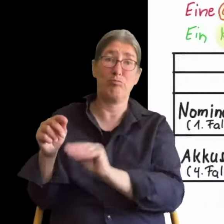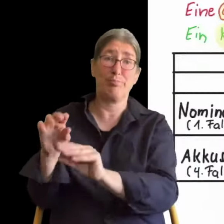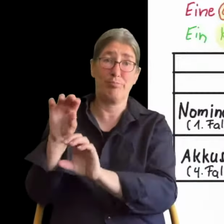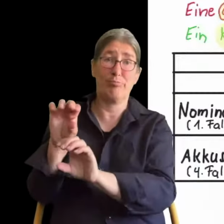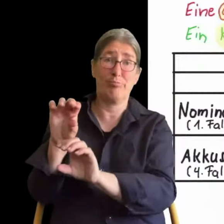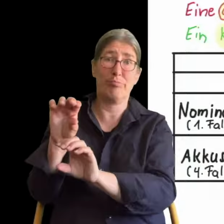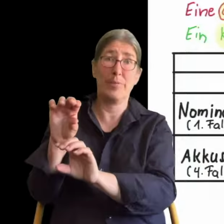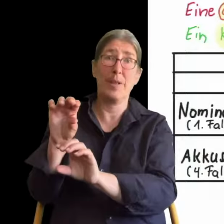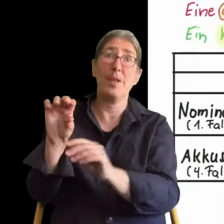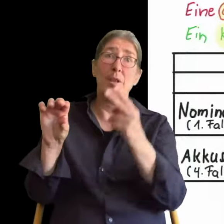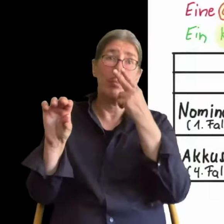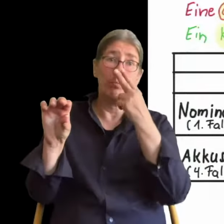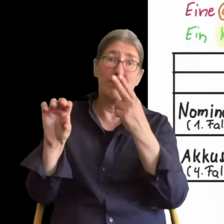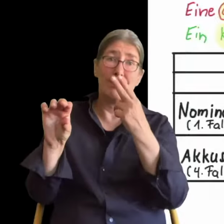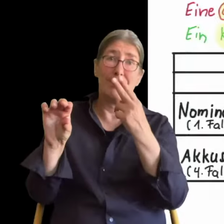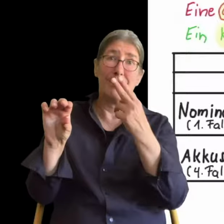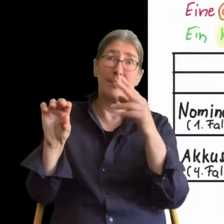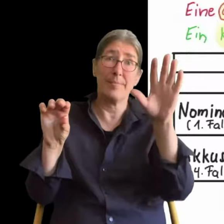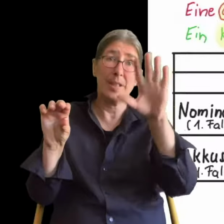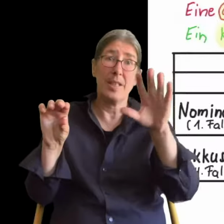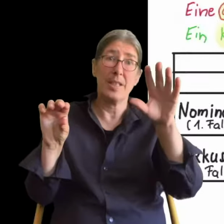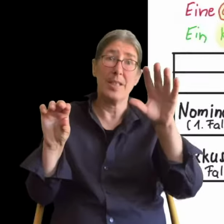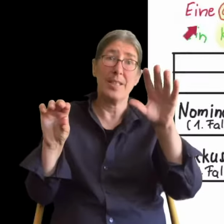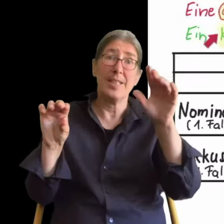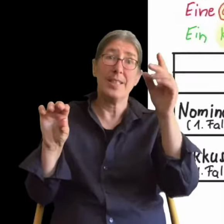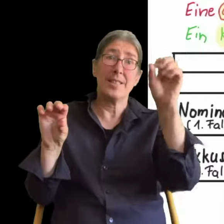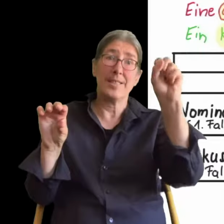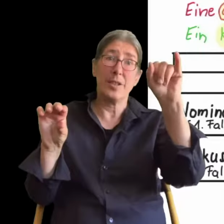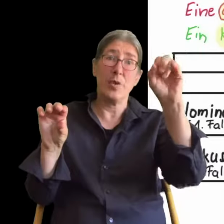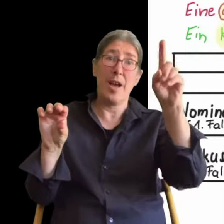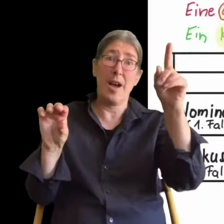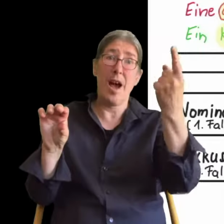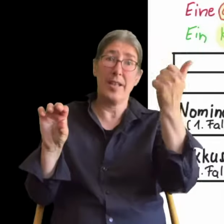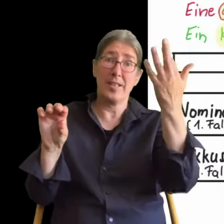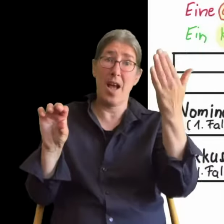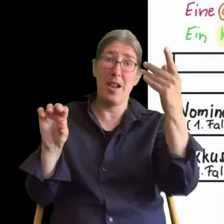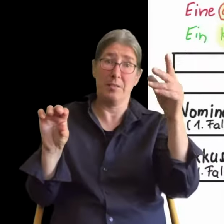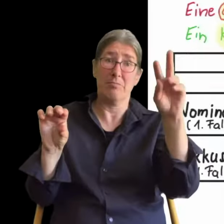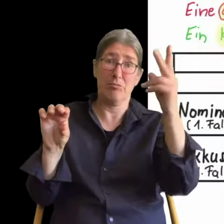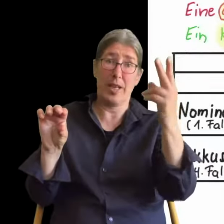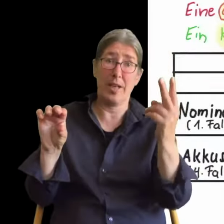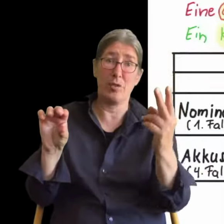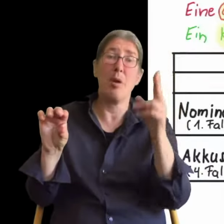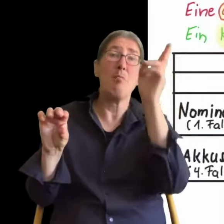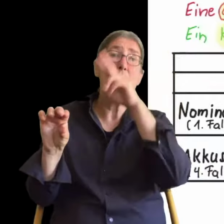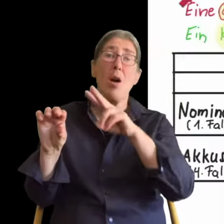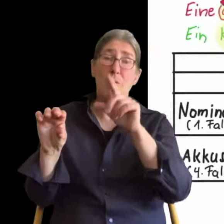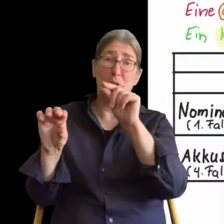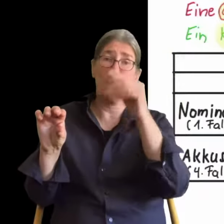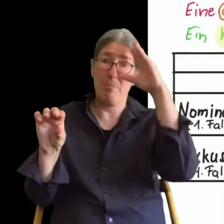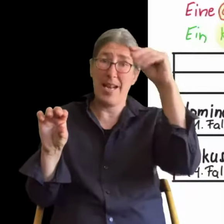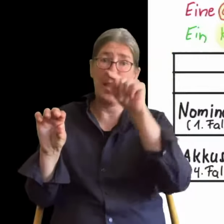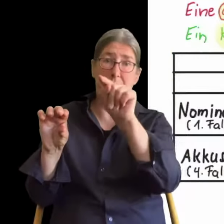Und hier seht ihr jeweils die Singular-Deklination. Das blau markierte stellt ihr das Maskulinum